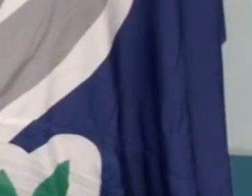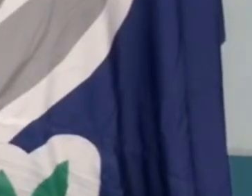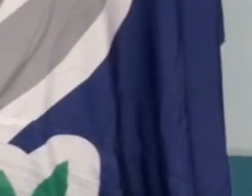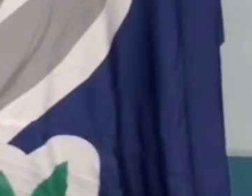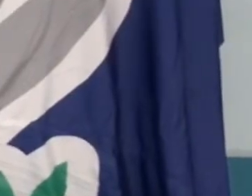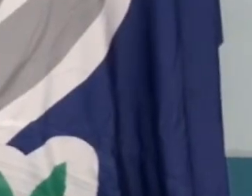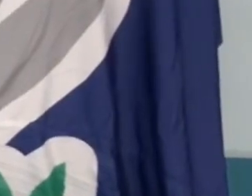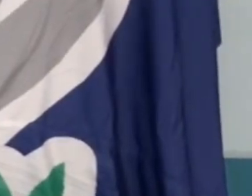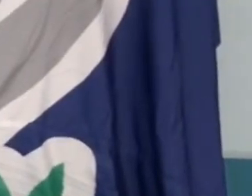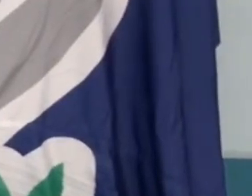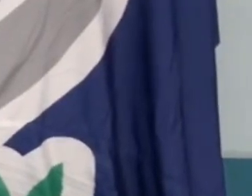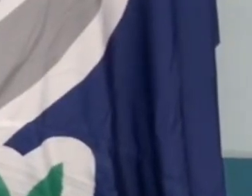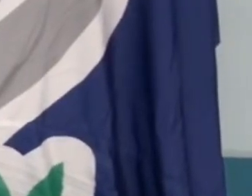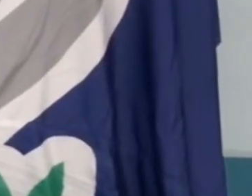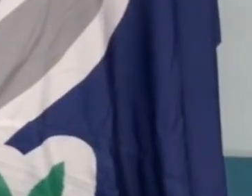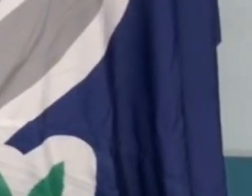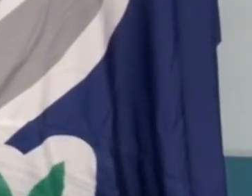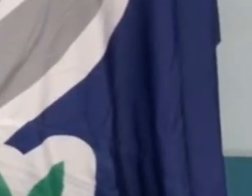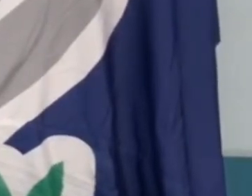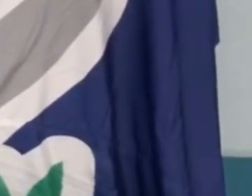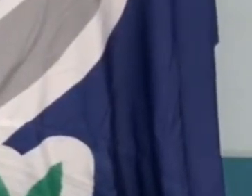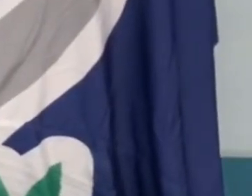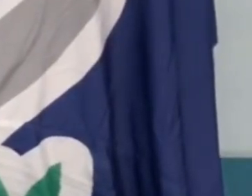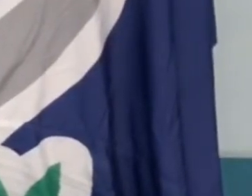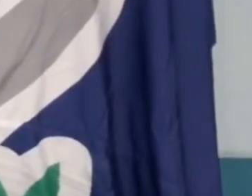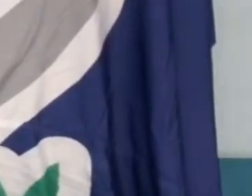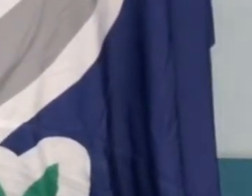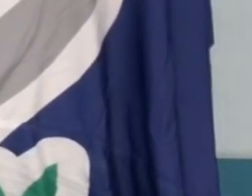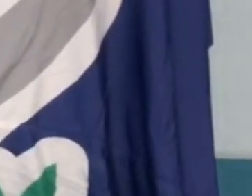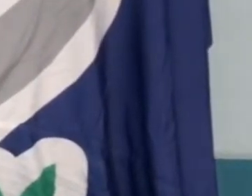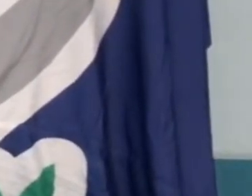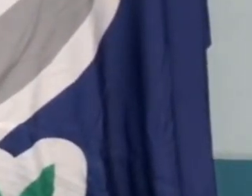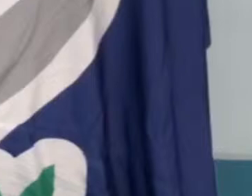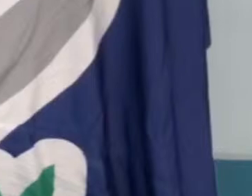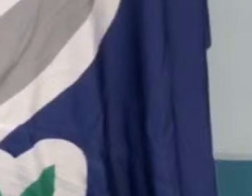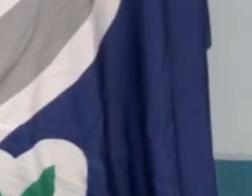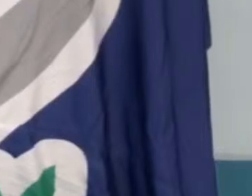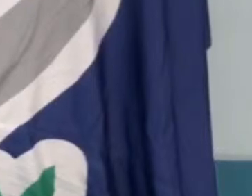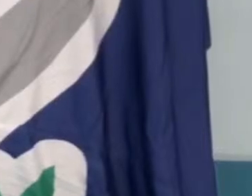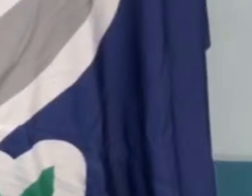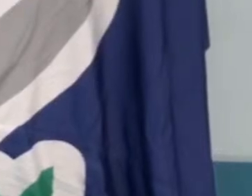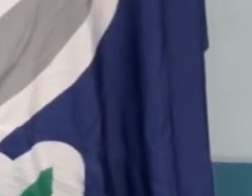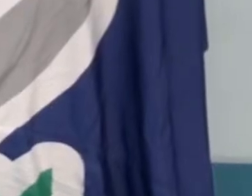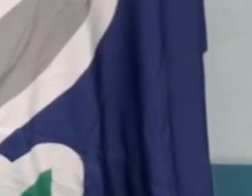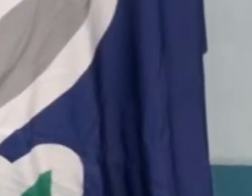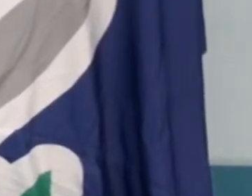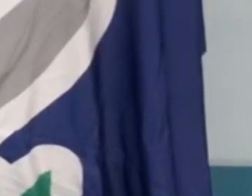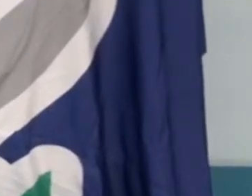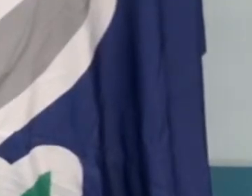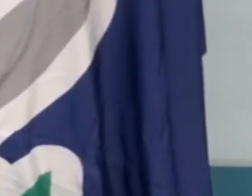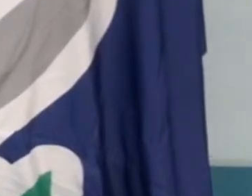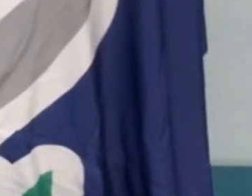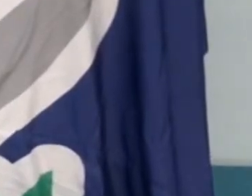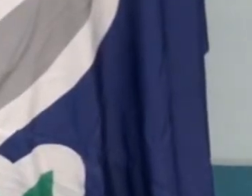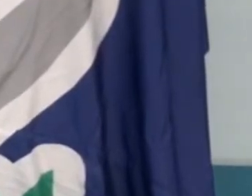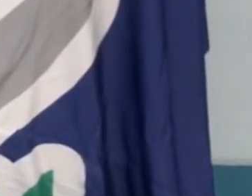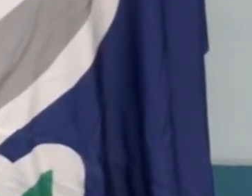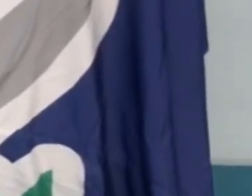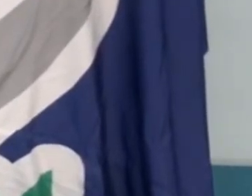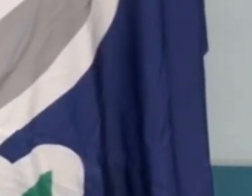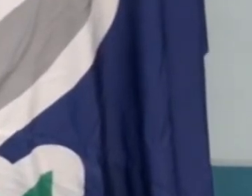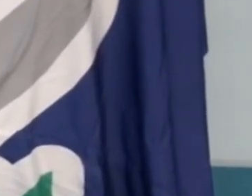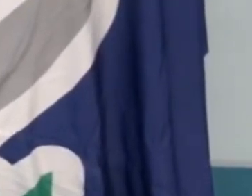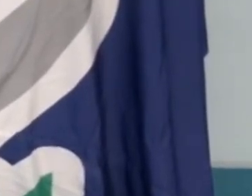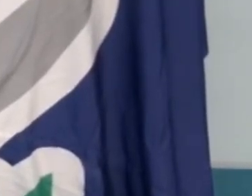que não aceita, mas não, isso, o direito é de amar, gente, isso é um direito da gente. Cada um tem que